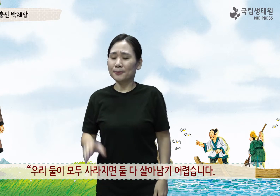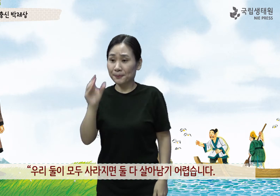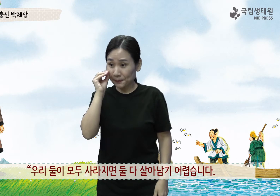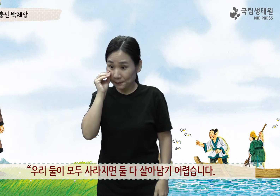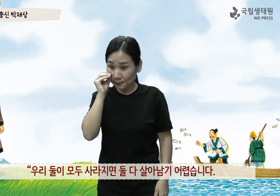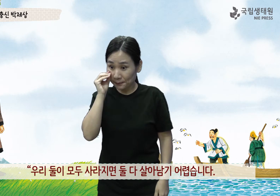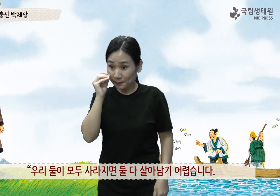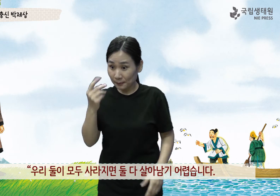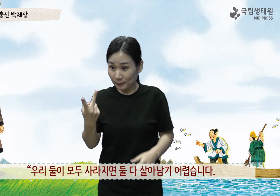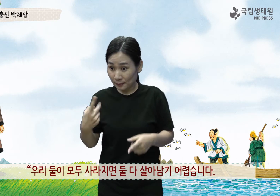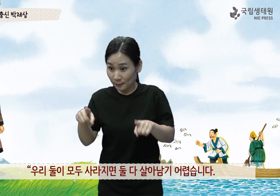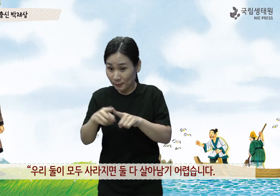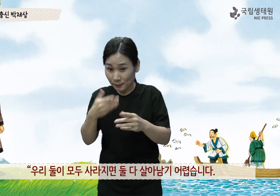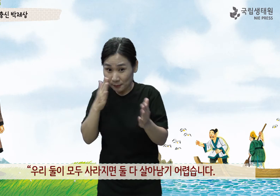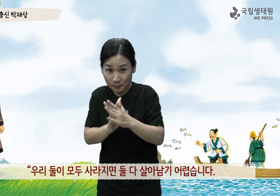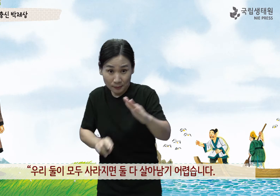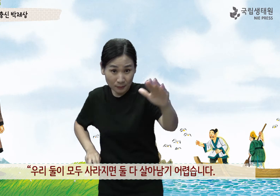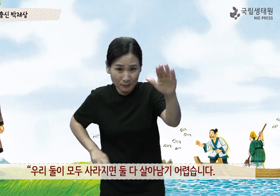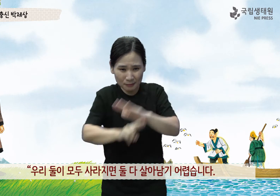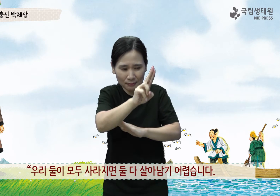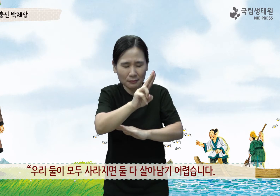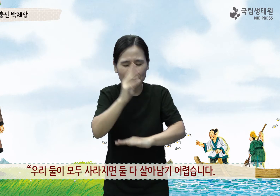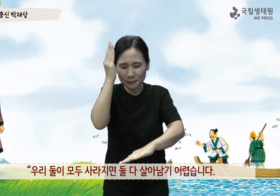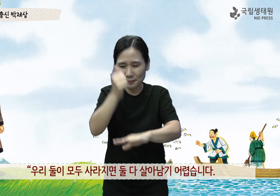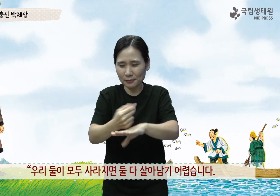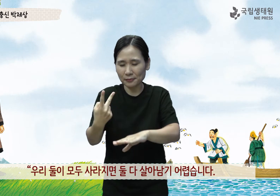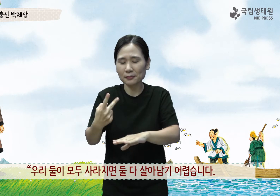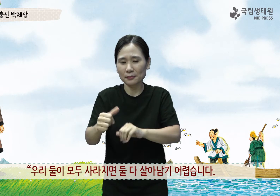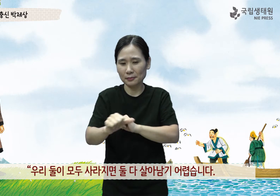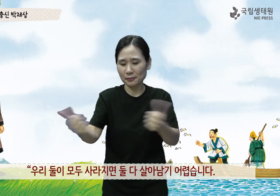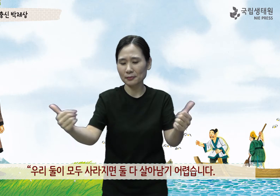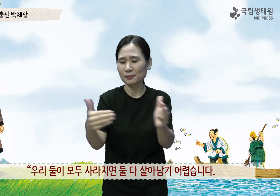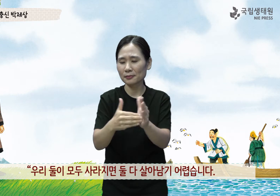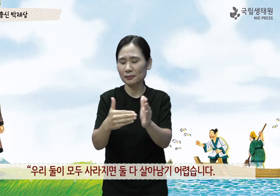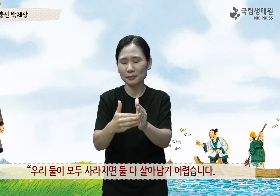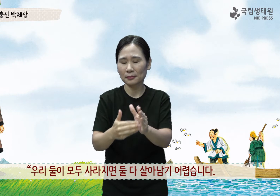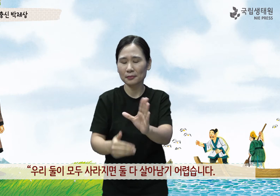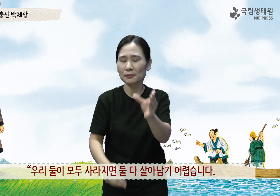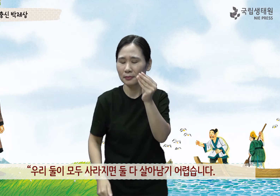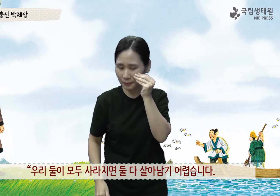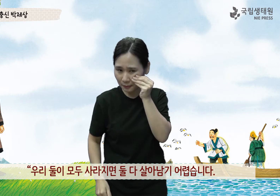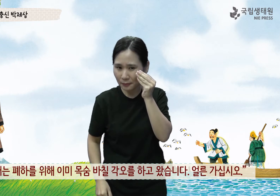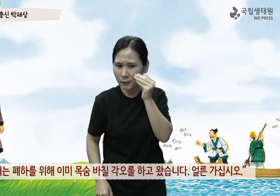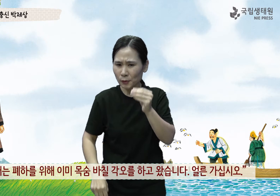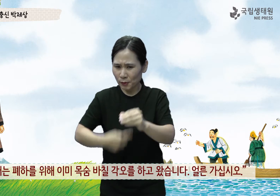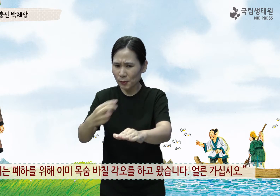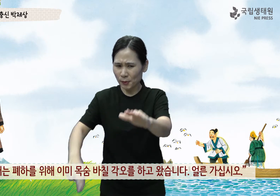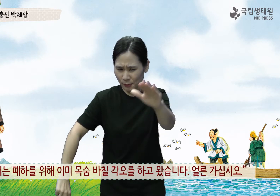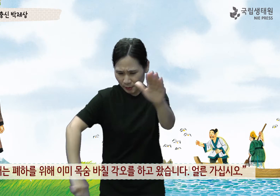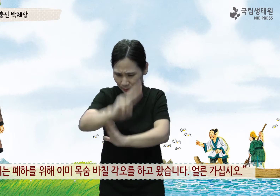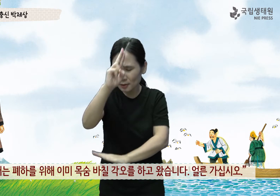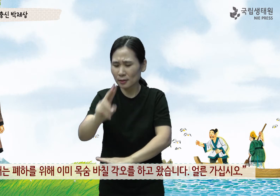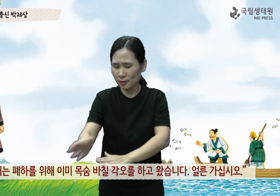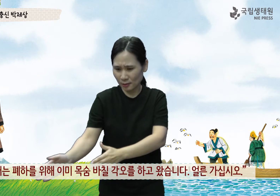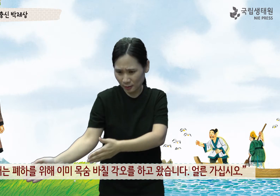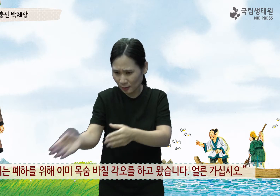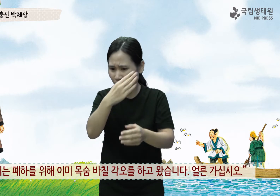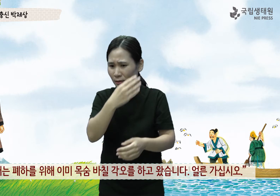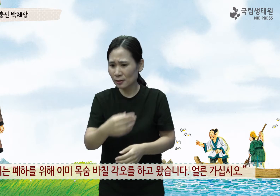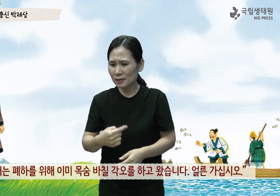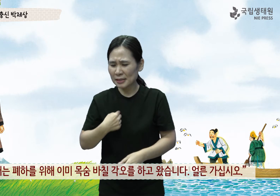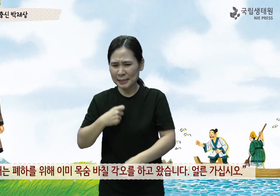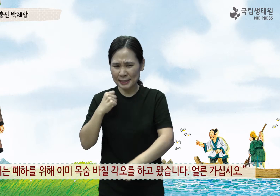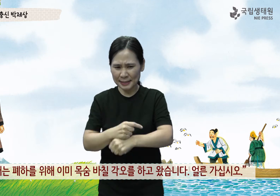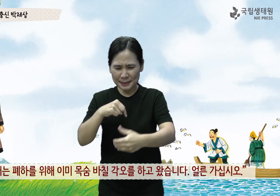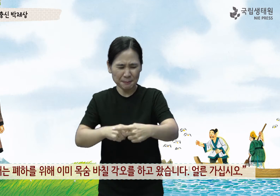우리 둘이 모두 사라지면 둘 다 살아남기 어렵습니다. 저는 폐하를 위해